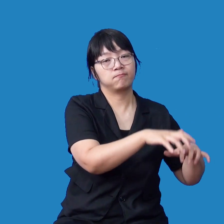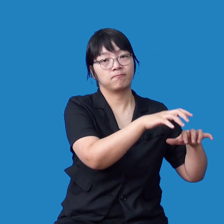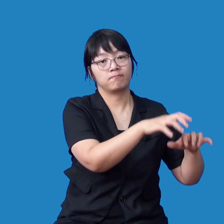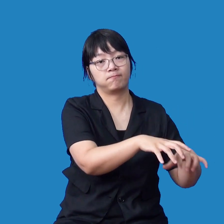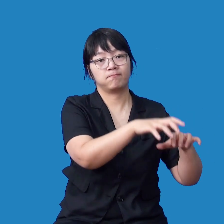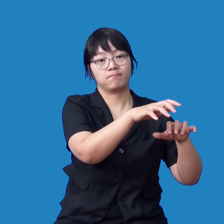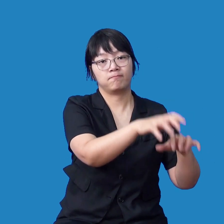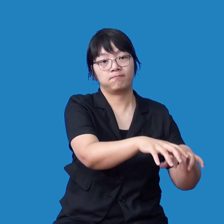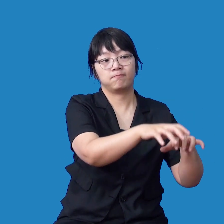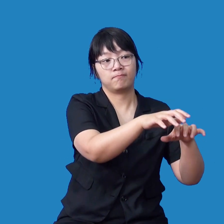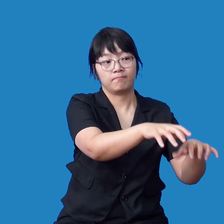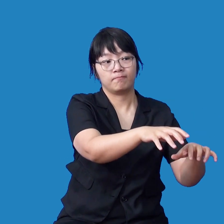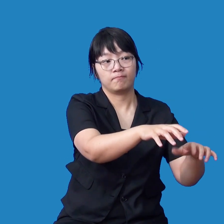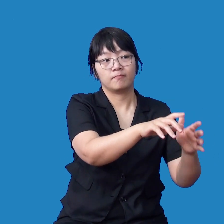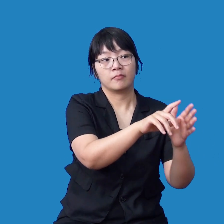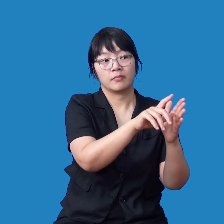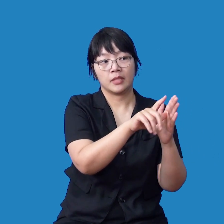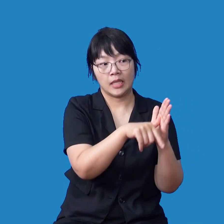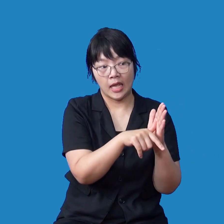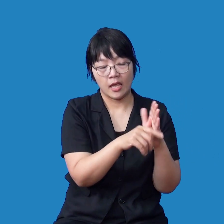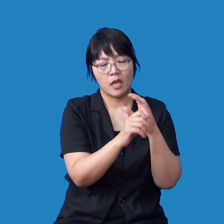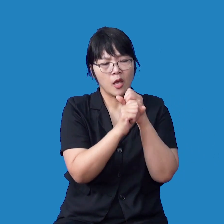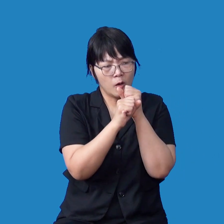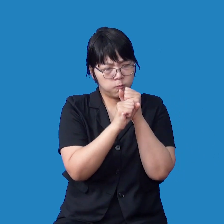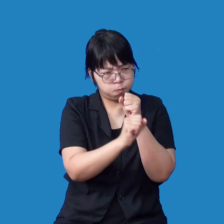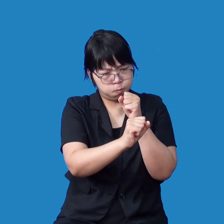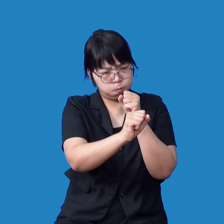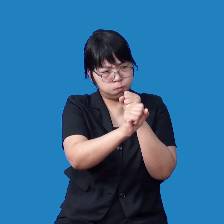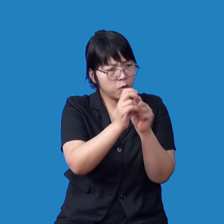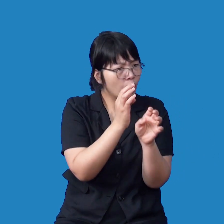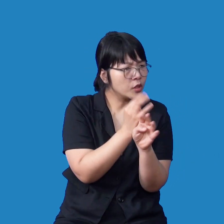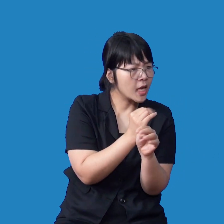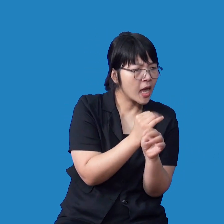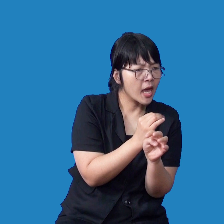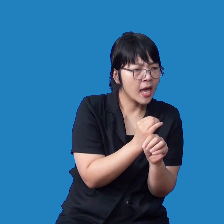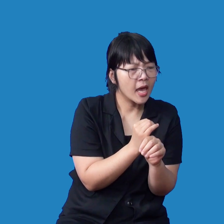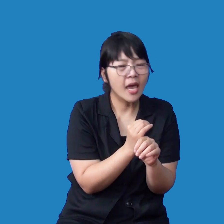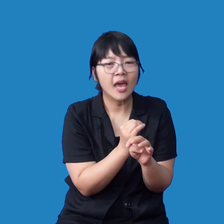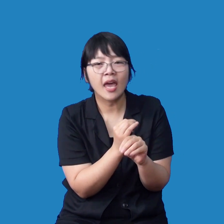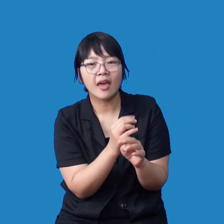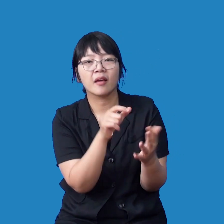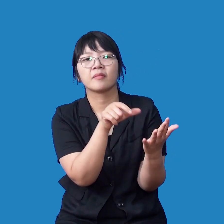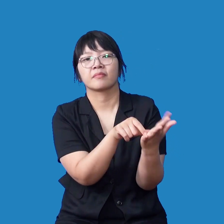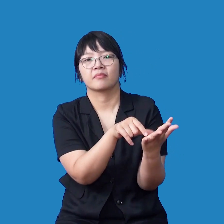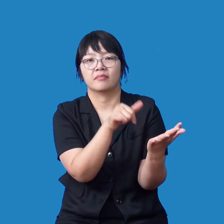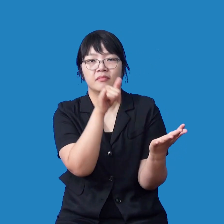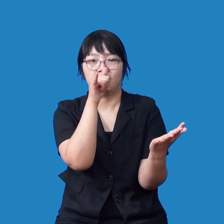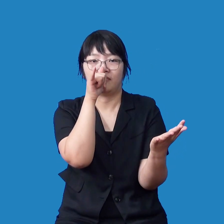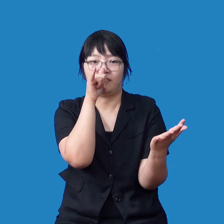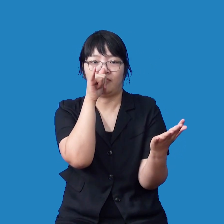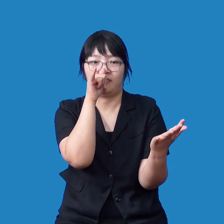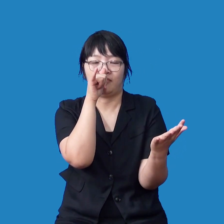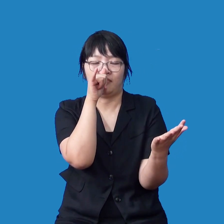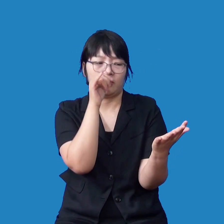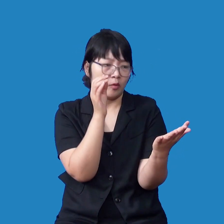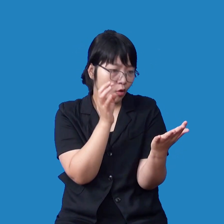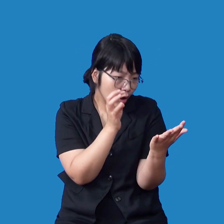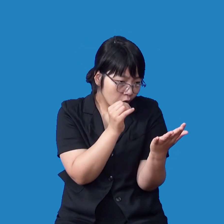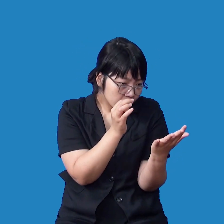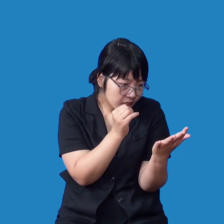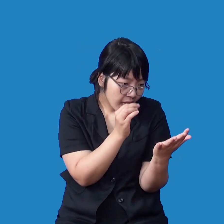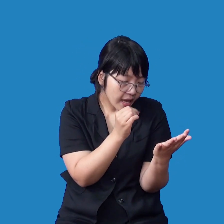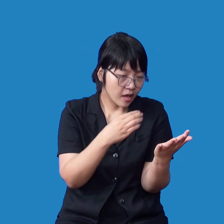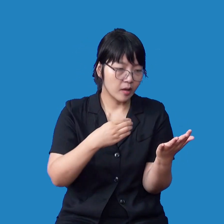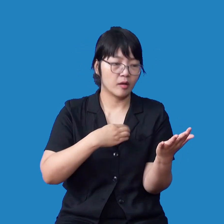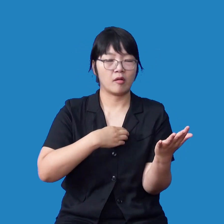백성들이 나팔을 불어야 할 또 하나의 때가 적시되고 있습니다. 그것은 바로 우리를